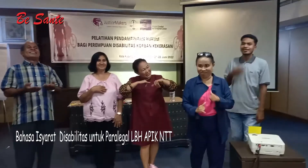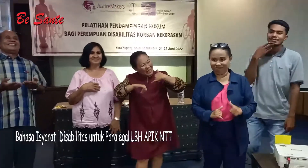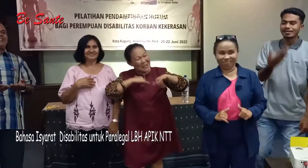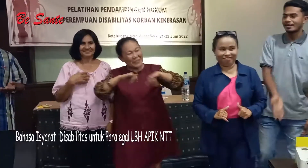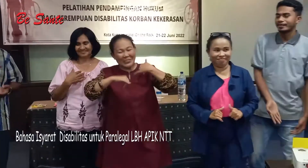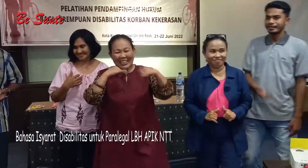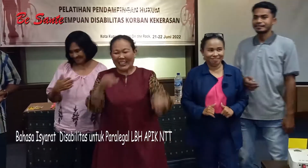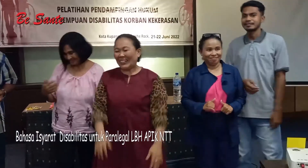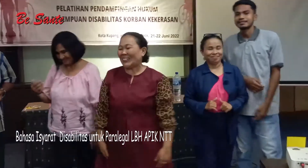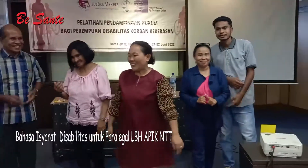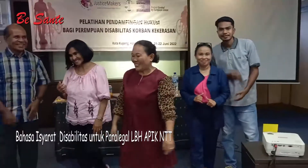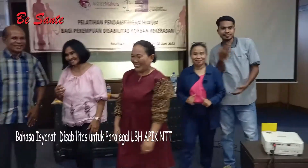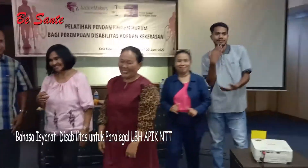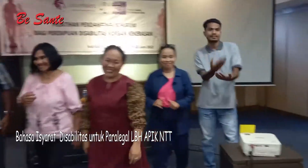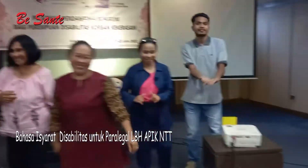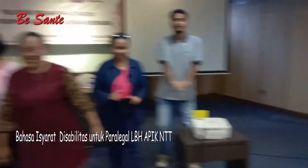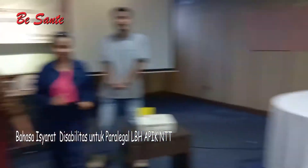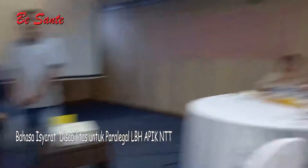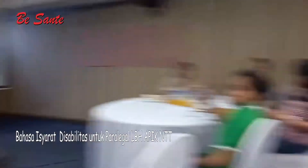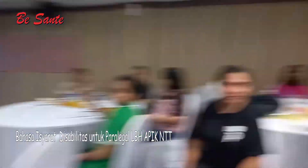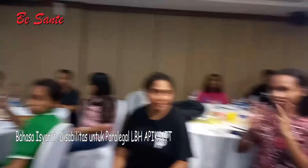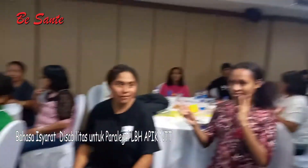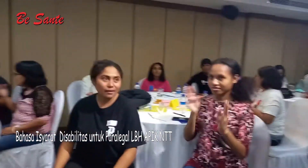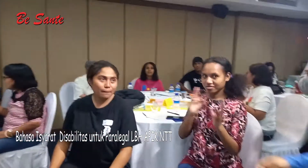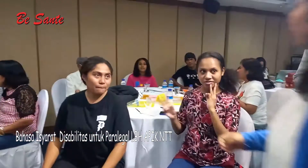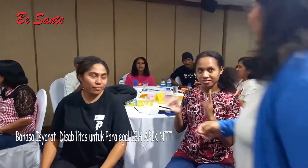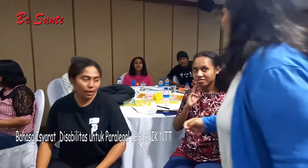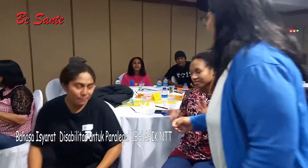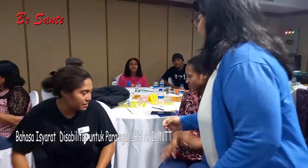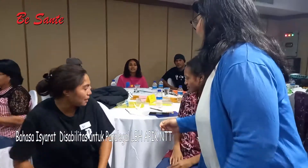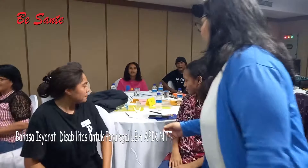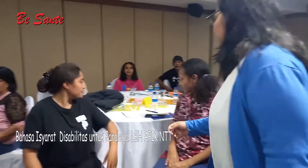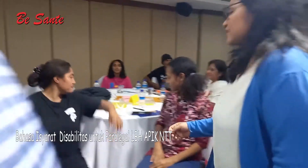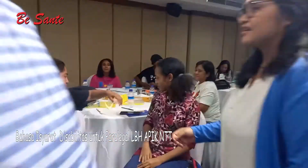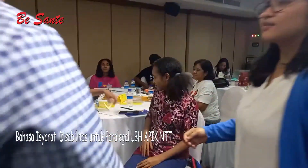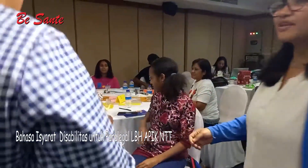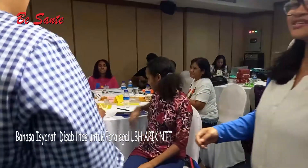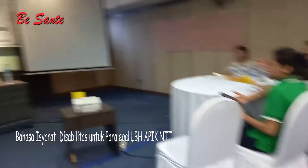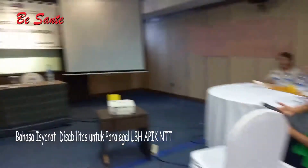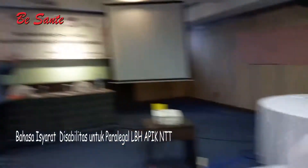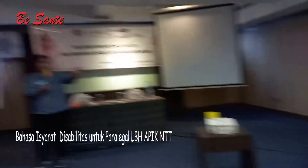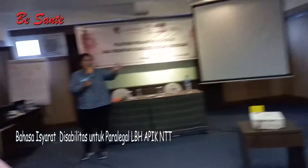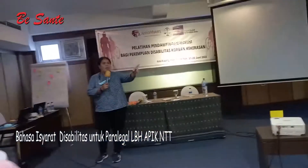Oke, itu Kak, ini kan Mas tadi Kak sebisa Kak bisa catat poin. Ini kelompok ini ke tempat ses. Oh